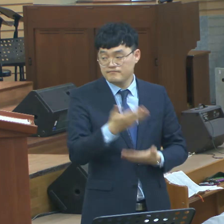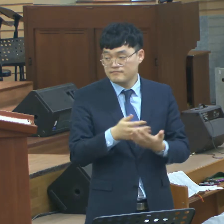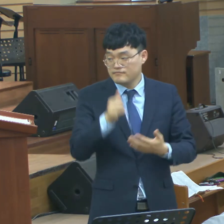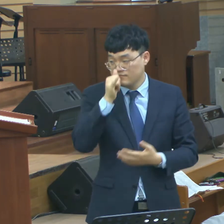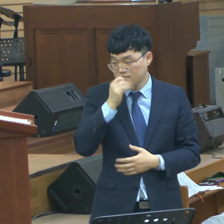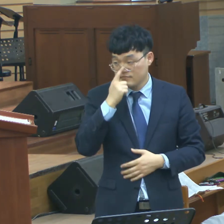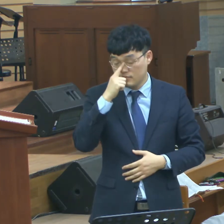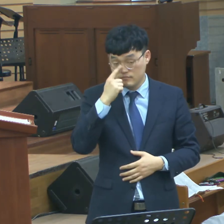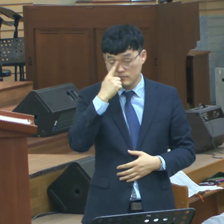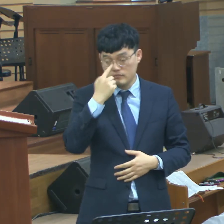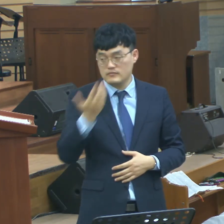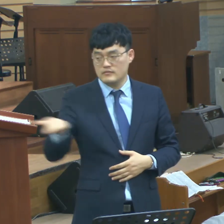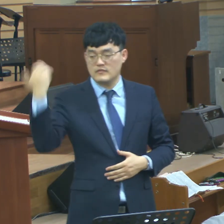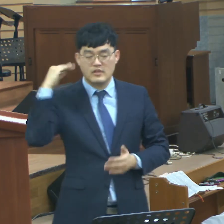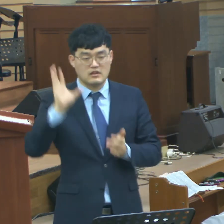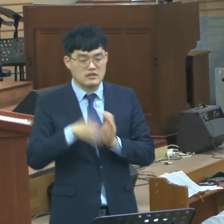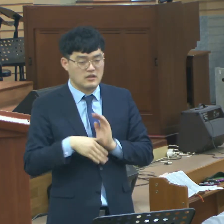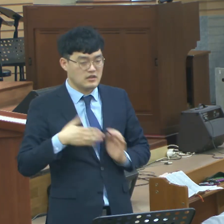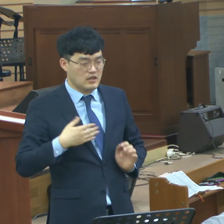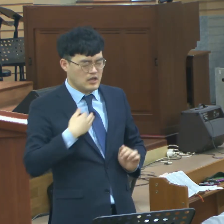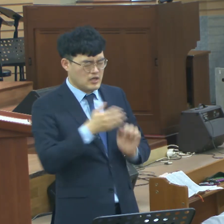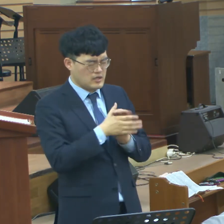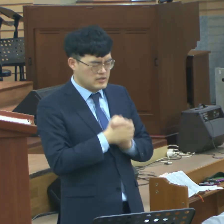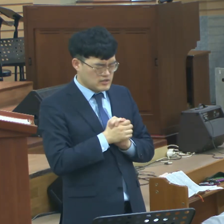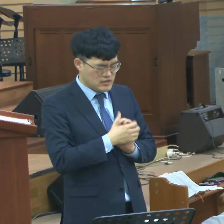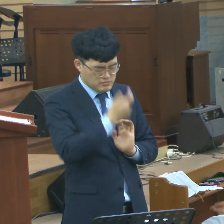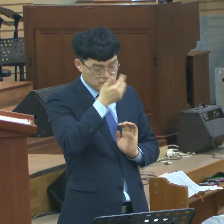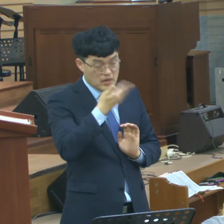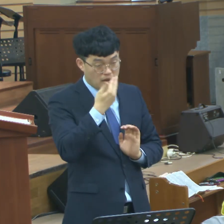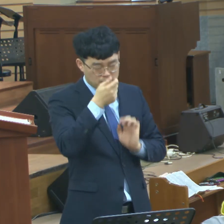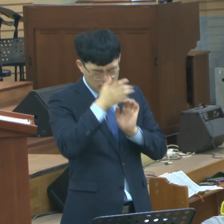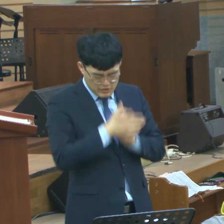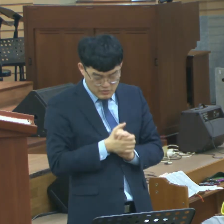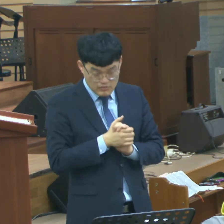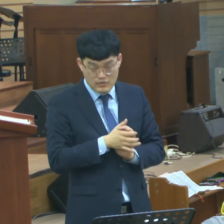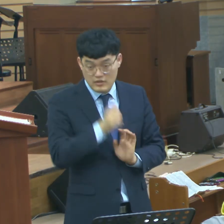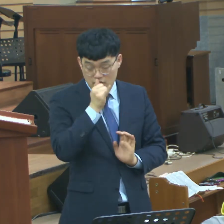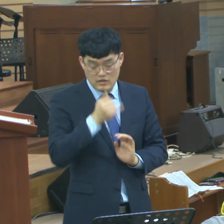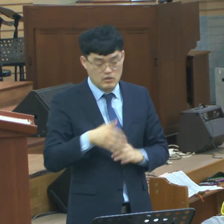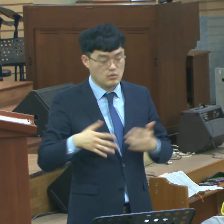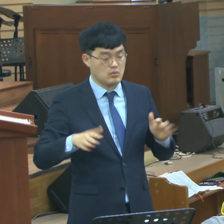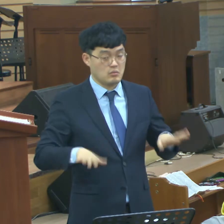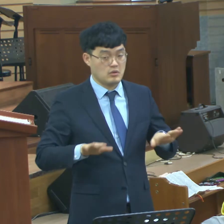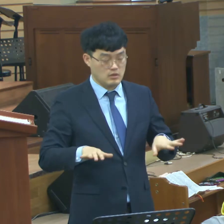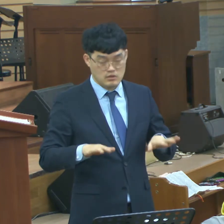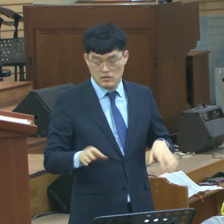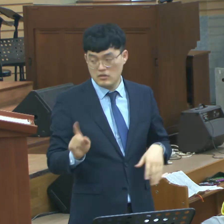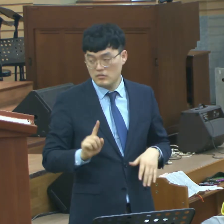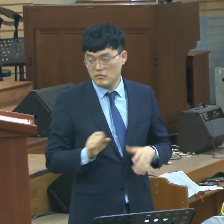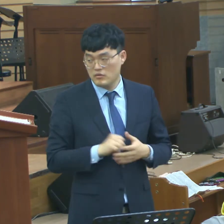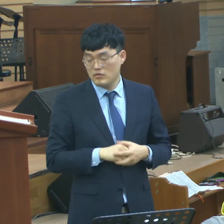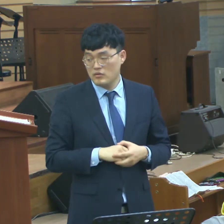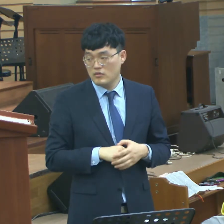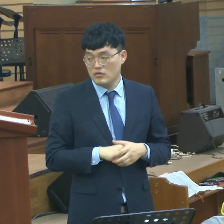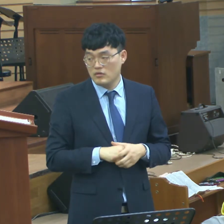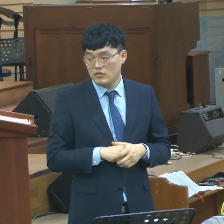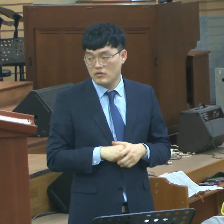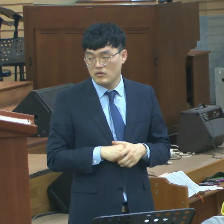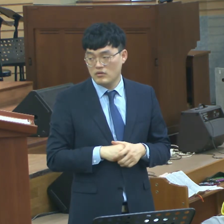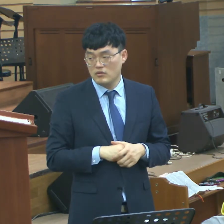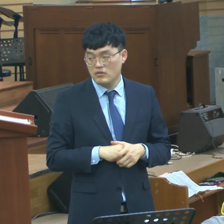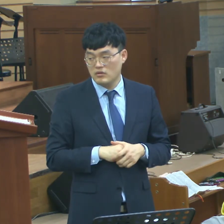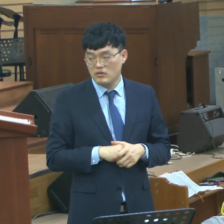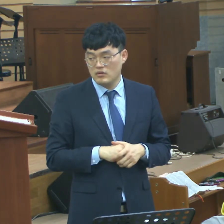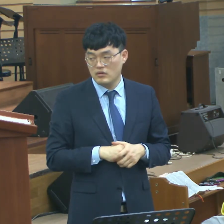전에는 제가 갔더니 식기도 하라 그래서 제가 기도를 참 그때 간절하게 했는데, 이번에는 좀